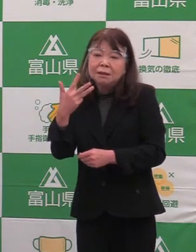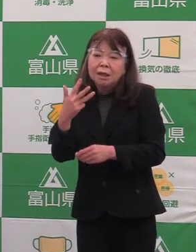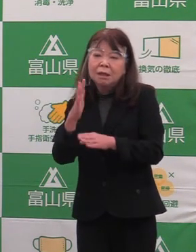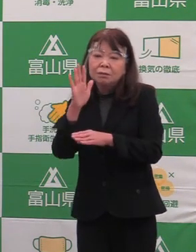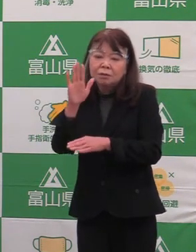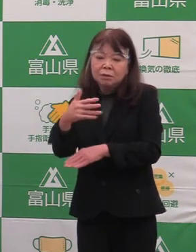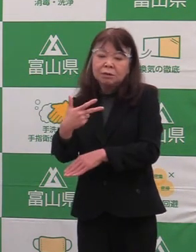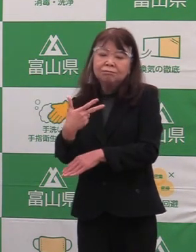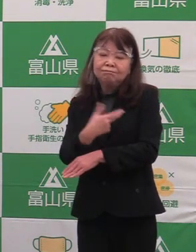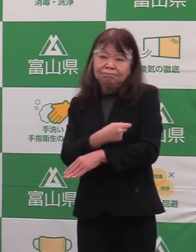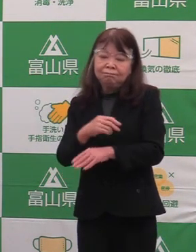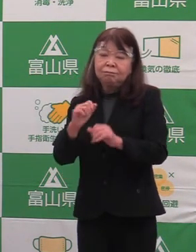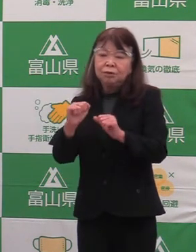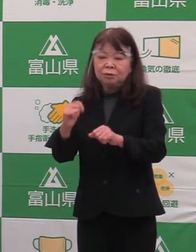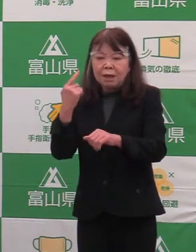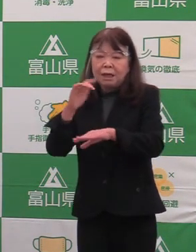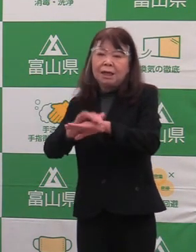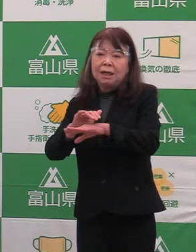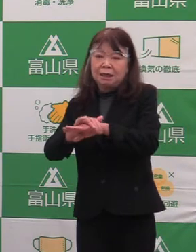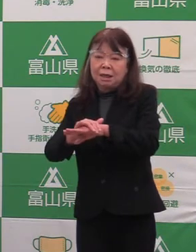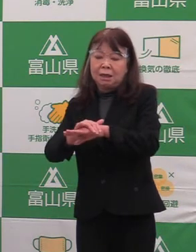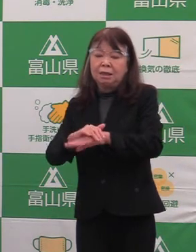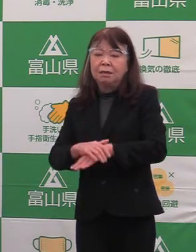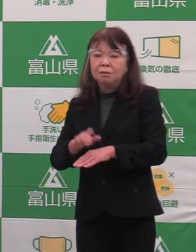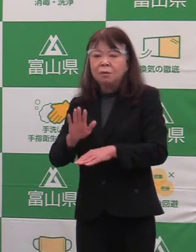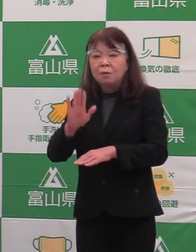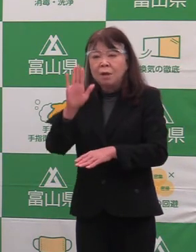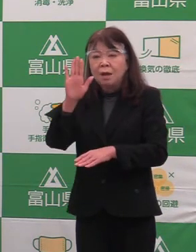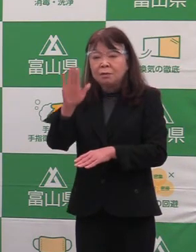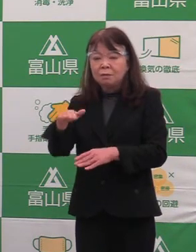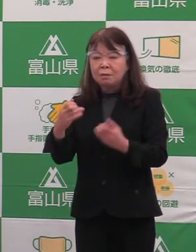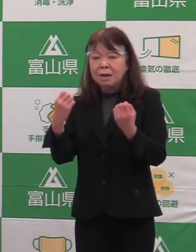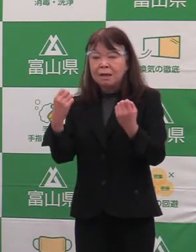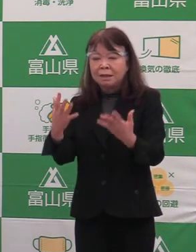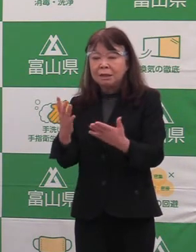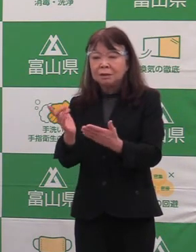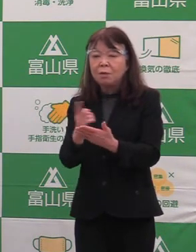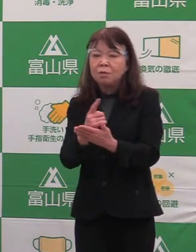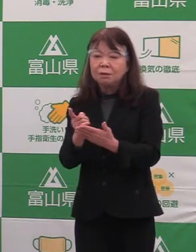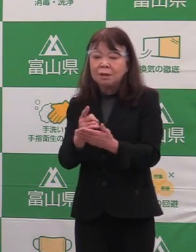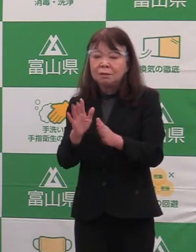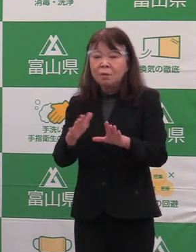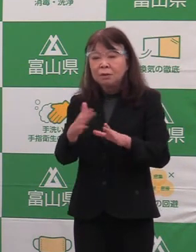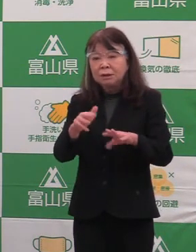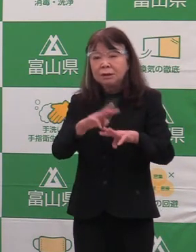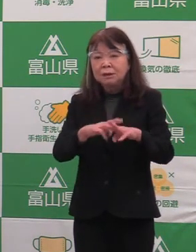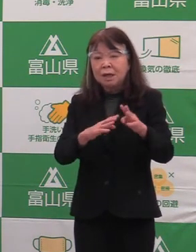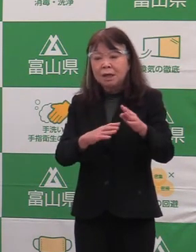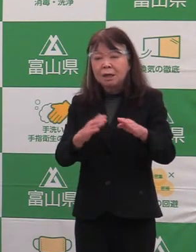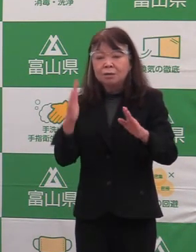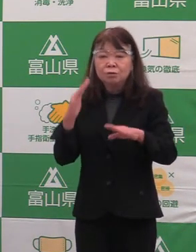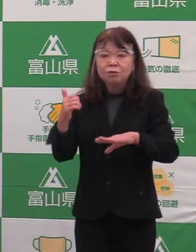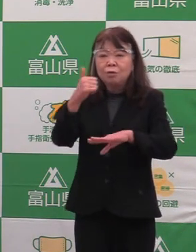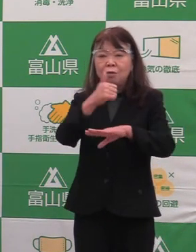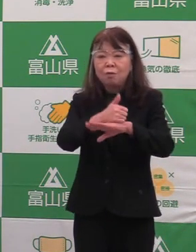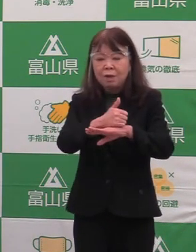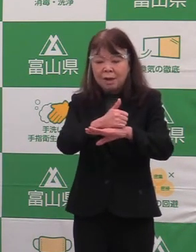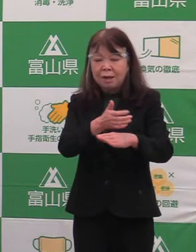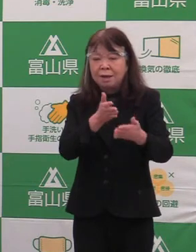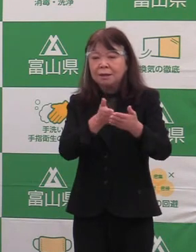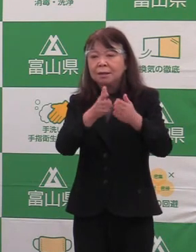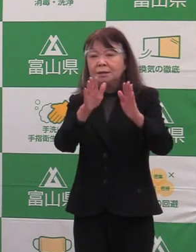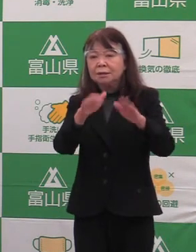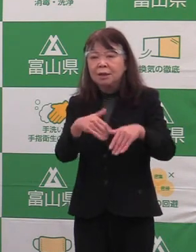くということであります。まだそれ以降の新しい、まあ、方針は、まあ、今日岸田総理があの所信表明で言われ